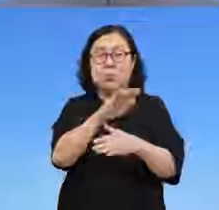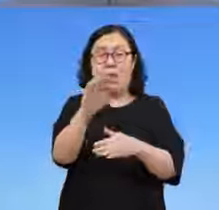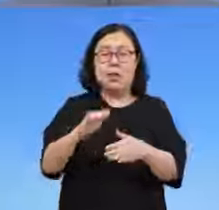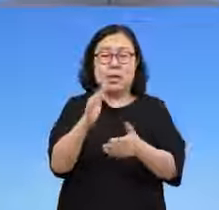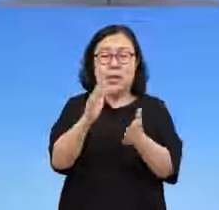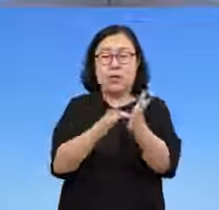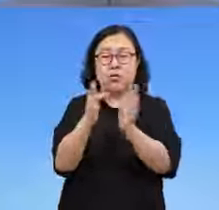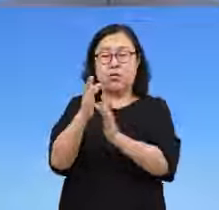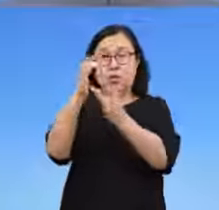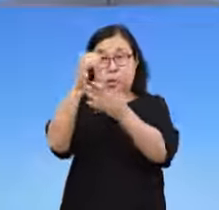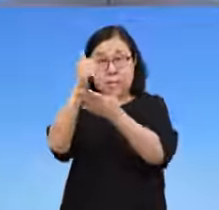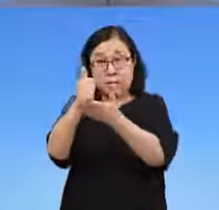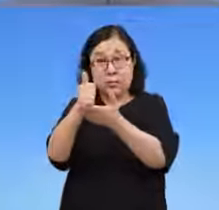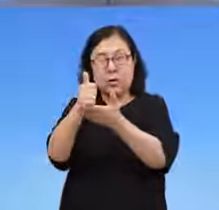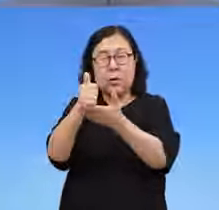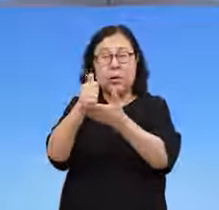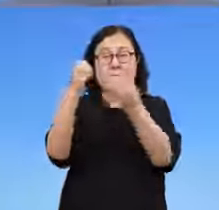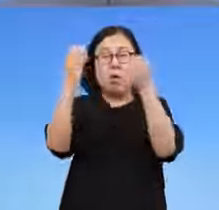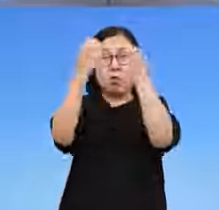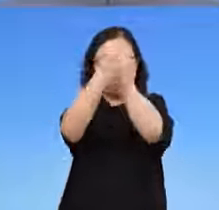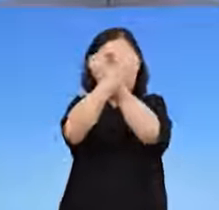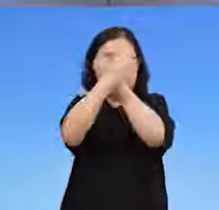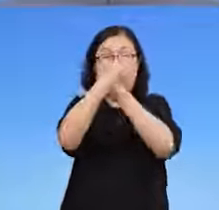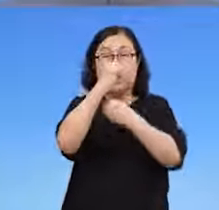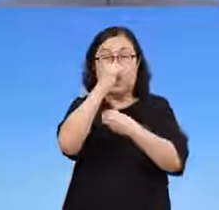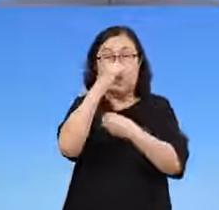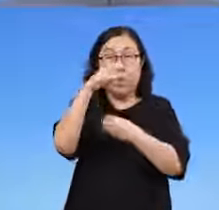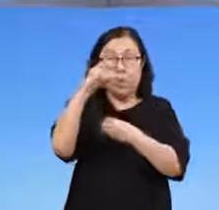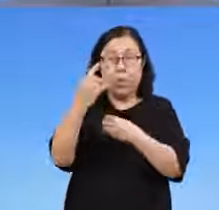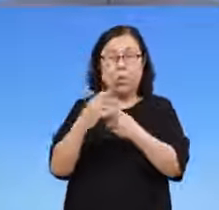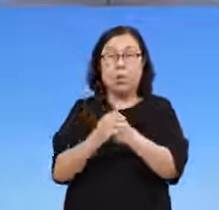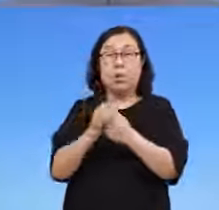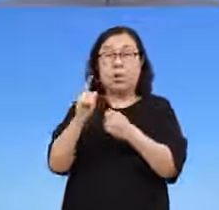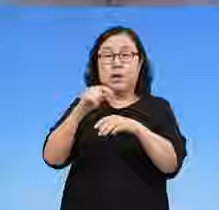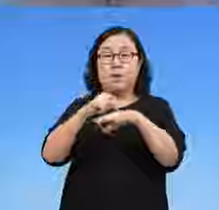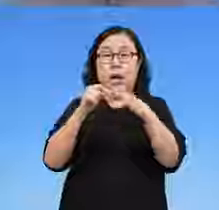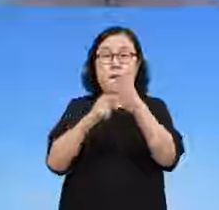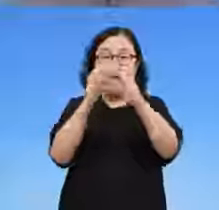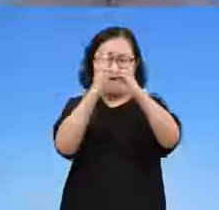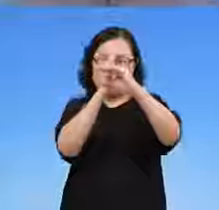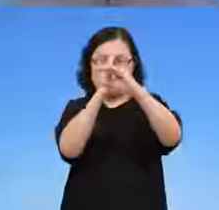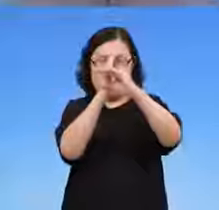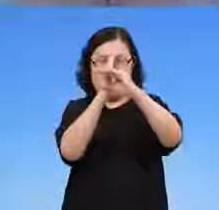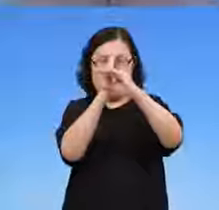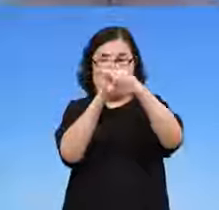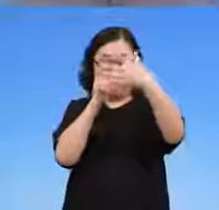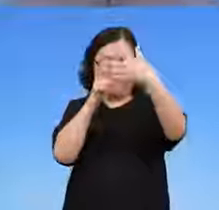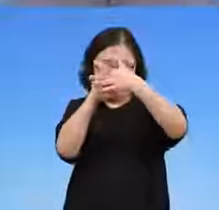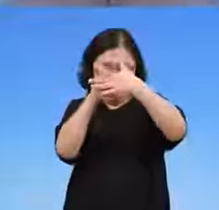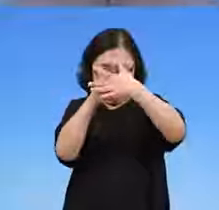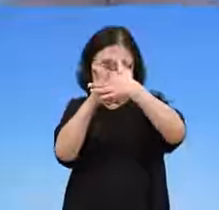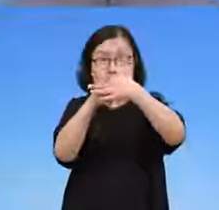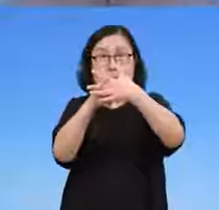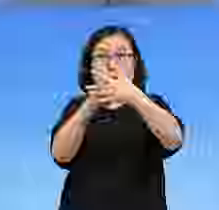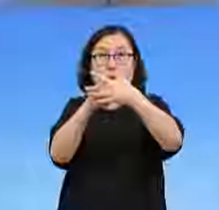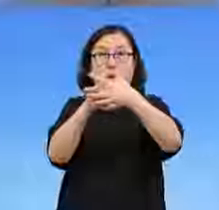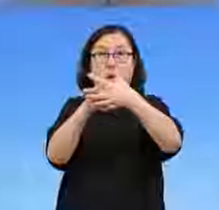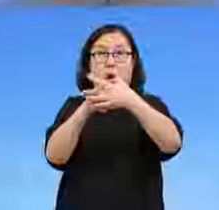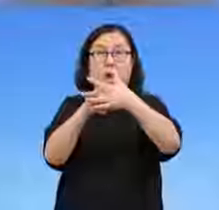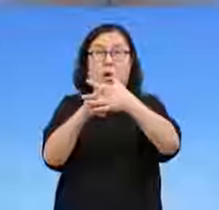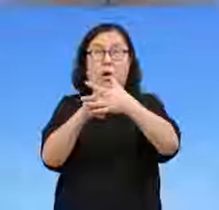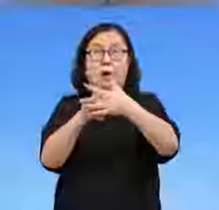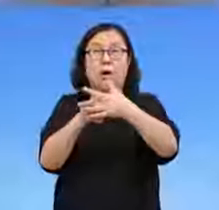절대로 그런 분이 아니세요. 그게 다소 오해거리가 있다 할지라도 이 사람의 그 중심이 어떤가, 무슨 의도를 이렇게